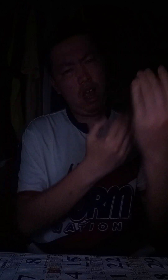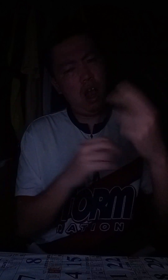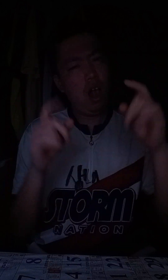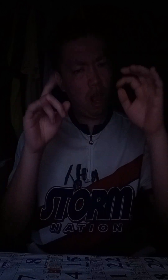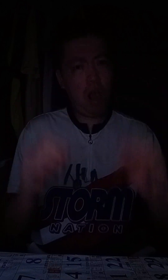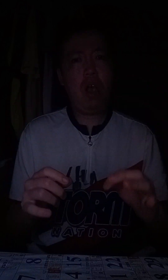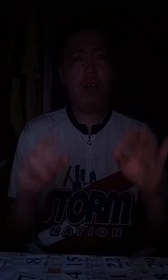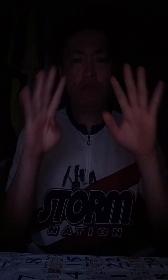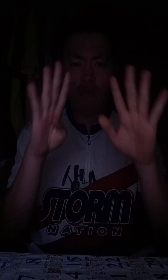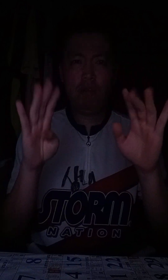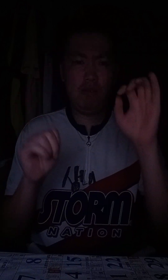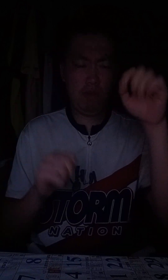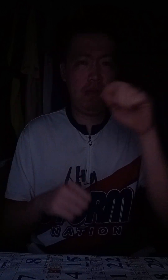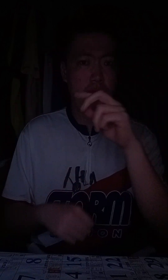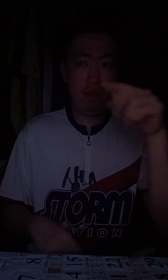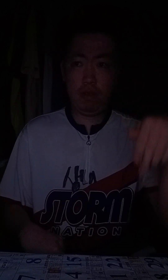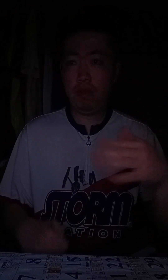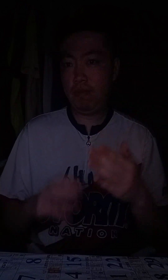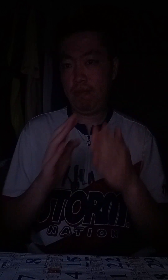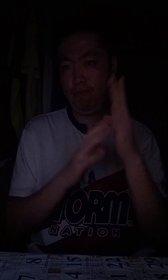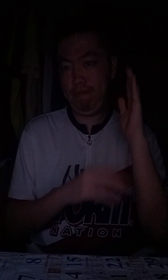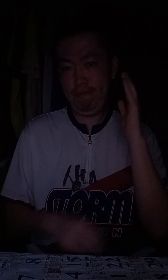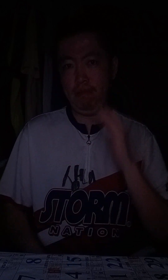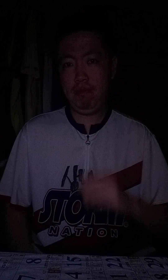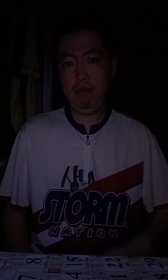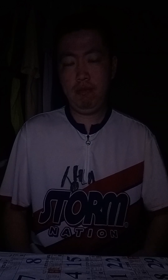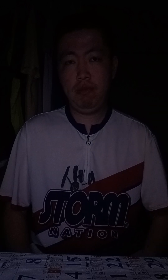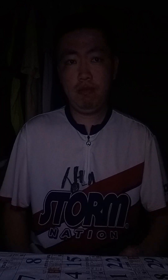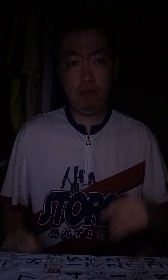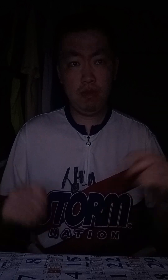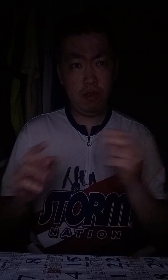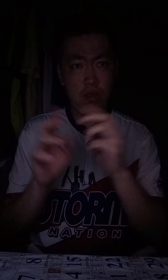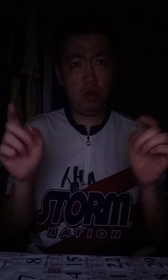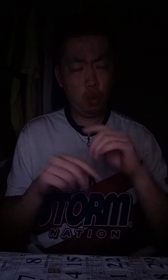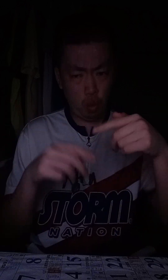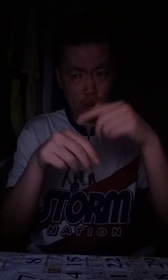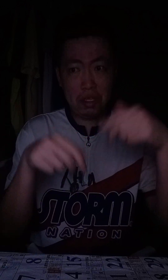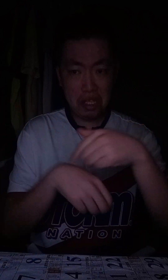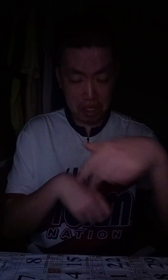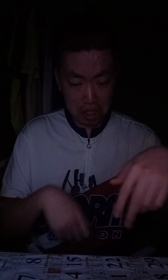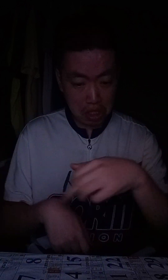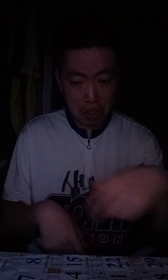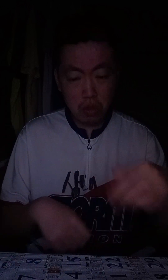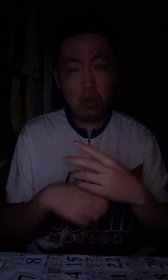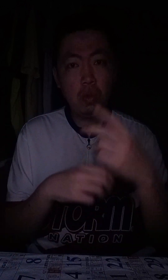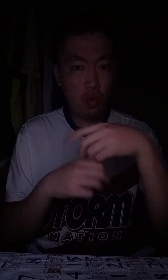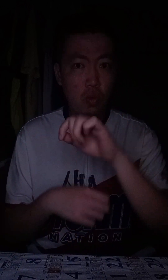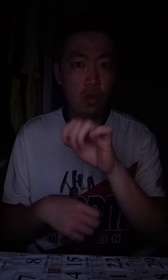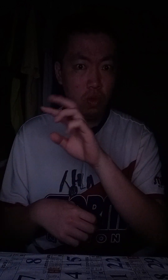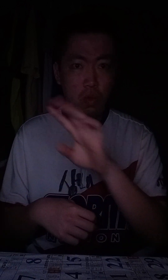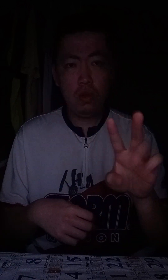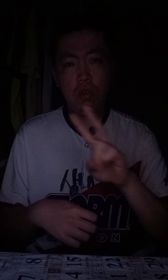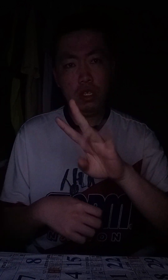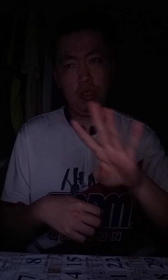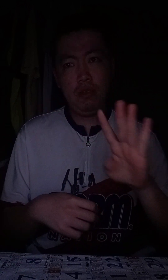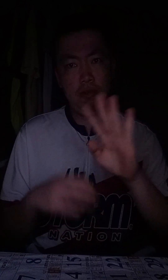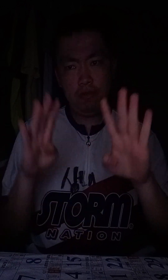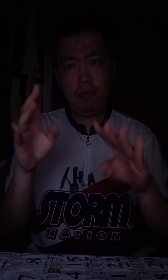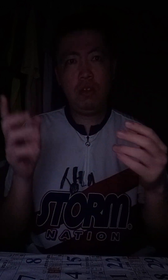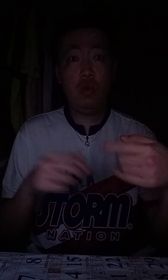추산 900만 원의 재산 피해가 났습니다. 제주도의 한 호텔 지하 주차장에서도 어제 오후 4시 40분쯤